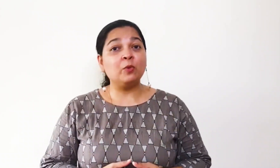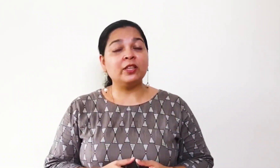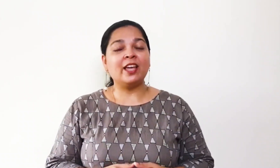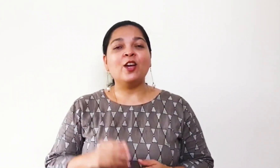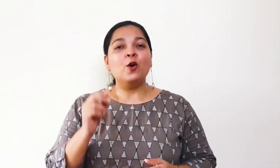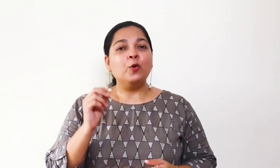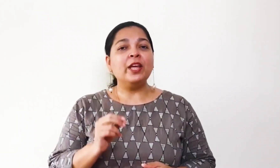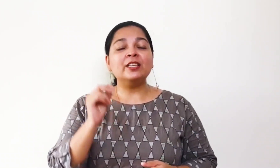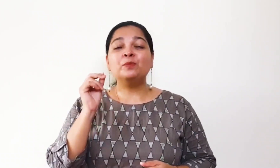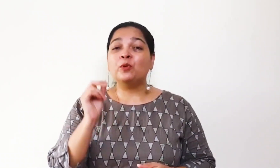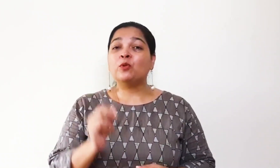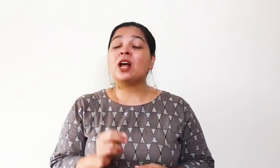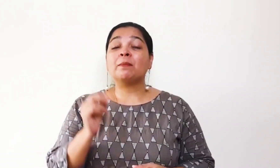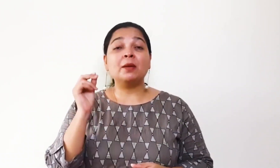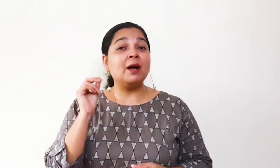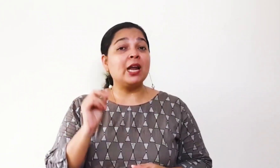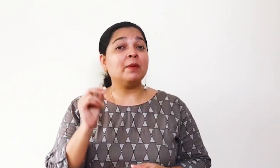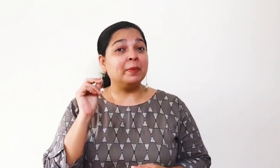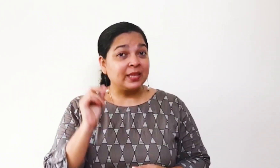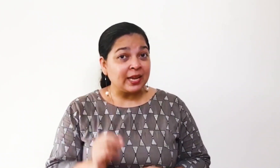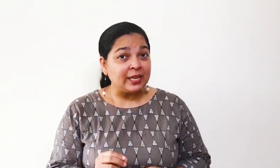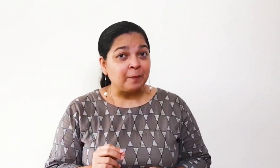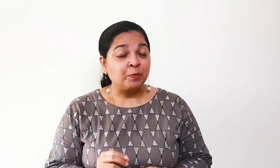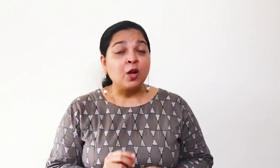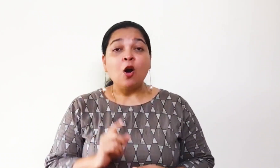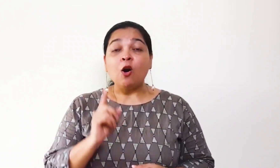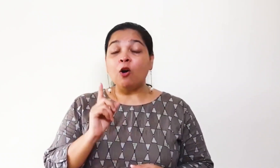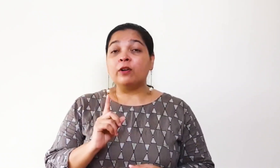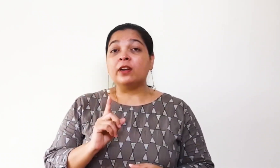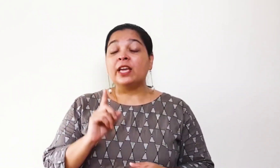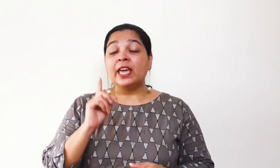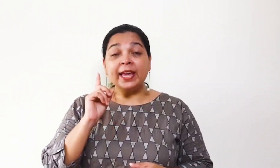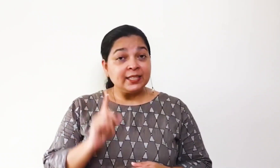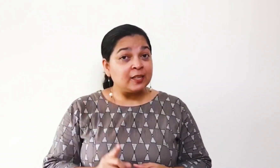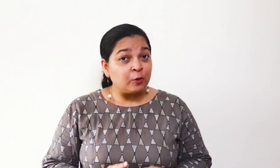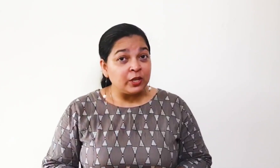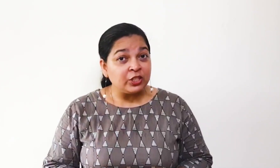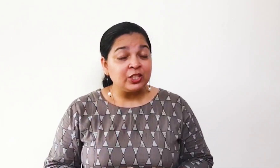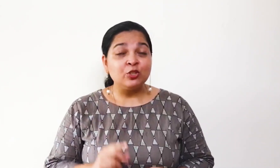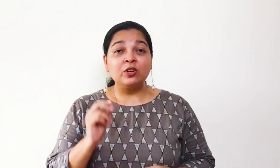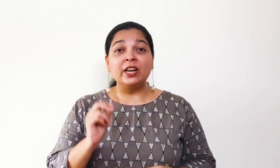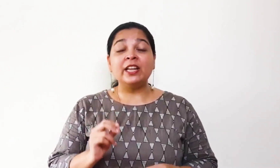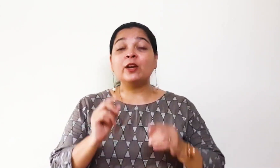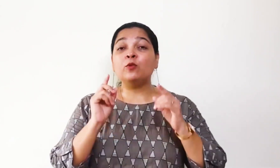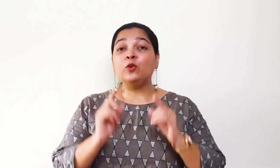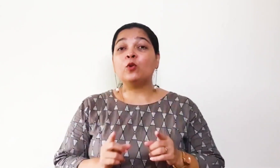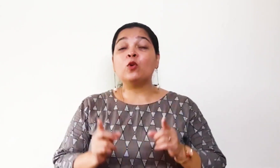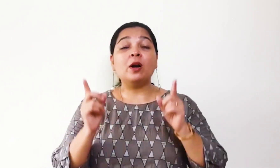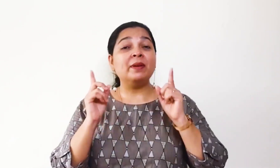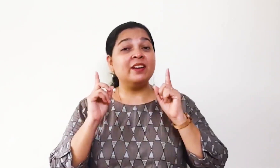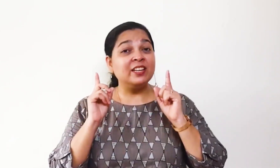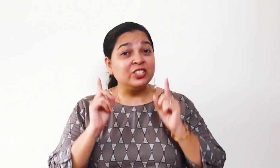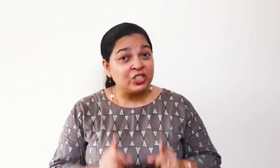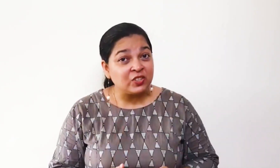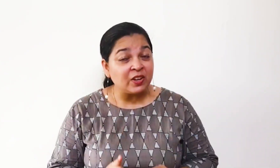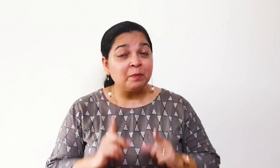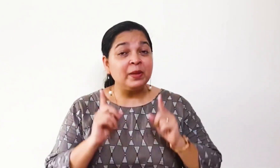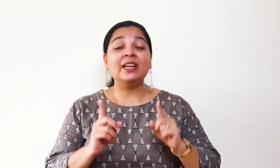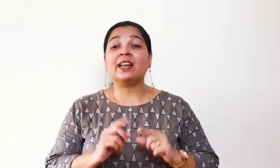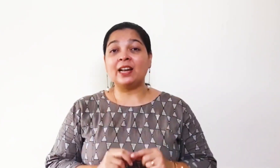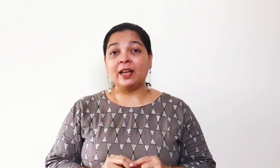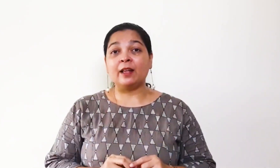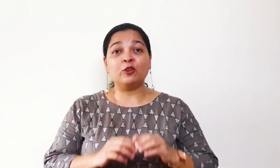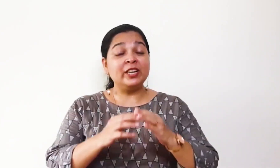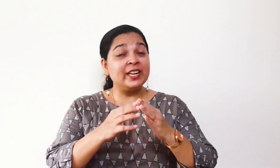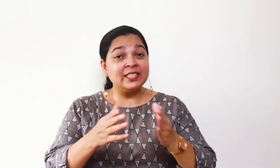की जरूरत है, उन्हें इस प्रोग्राम के बारे में बताइए। और एक जरूरी चीज जो करने की, उन लोगों को हमें रजिस्टर